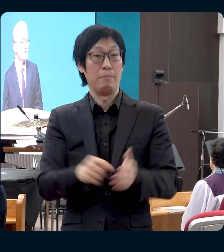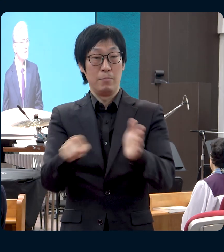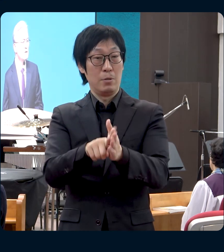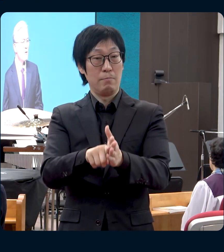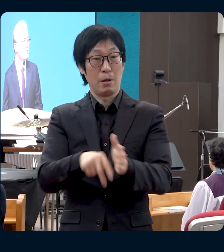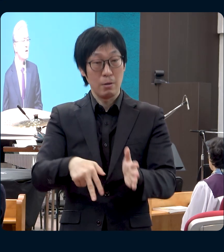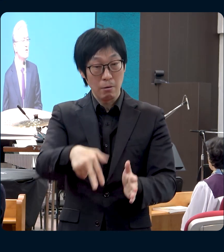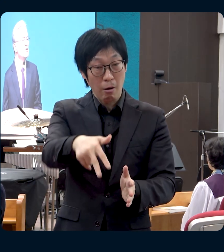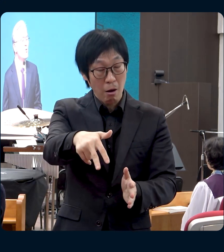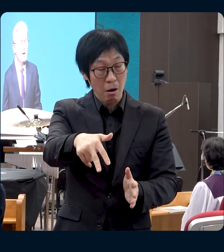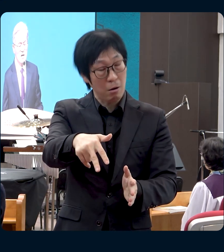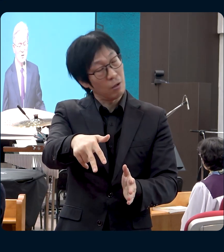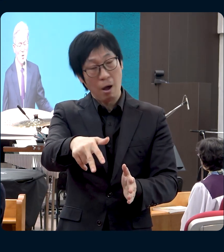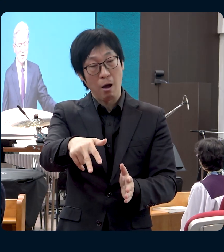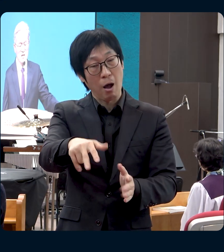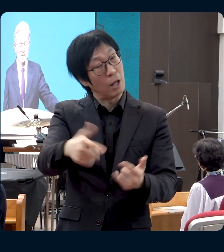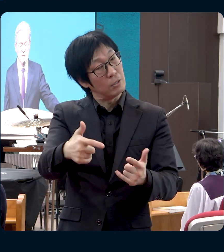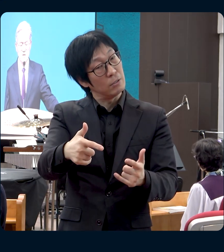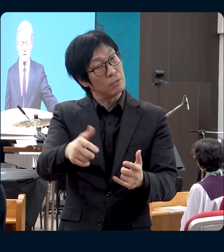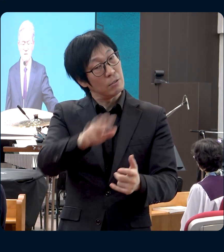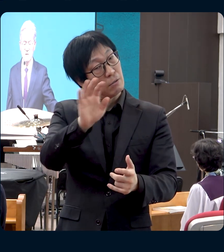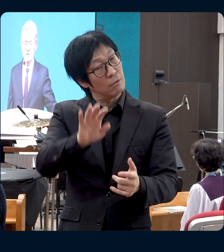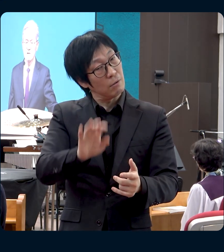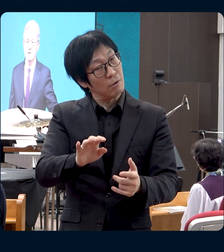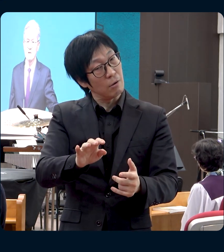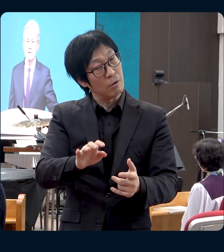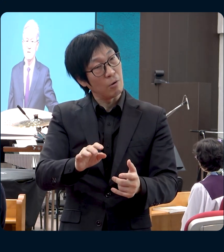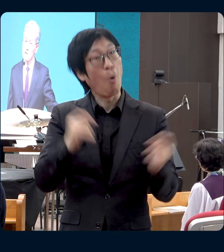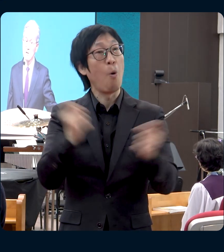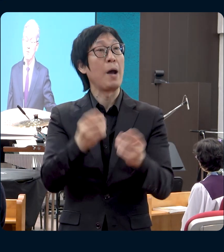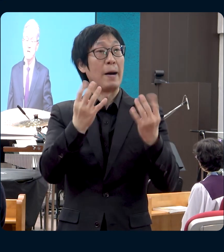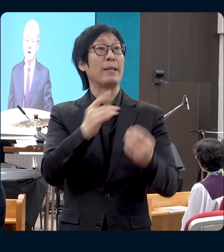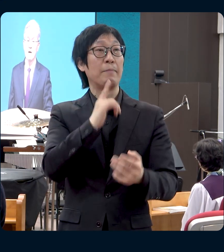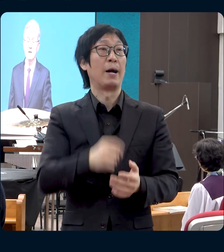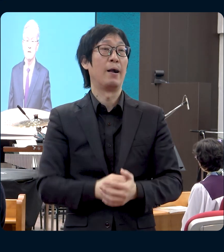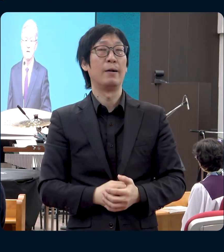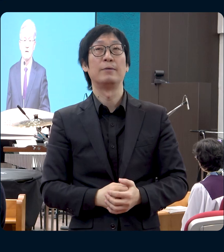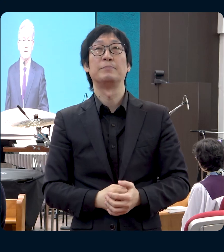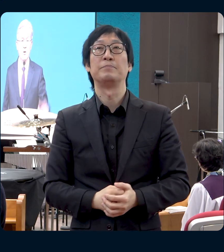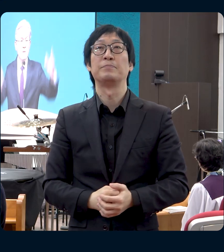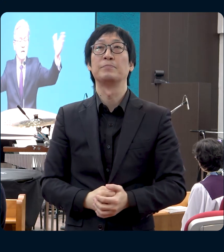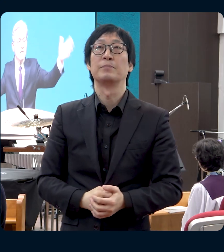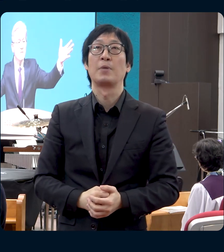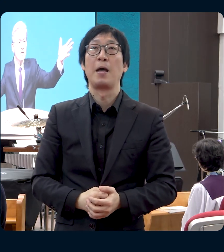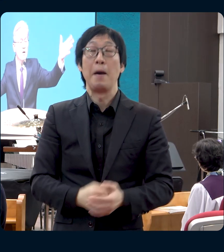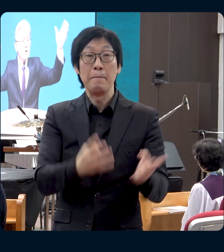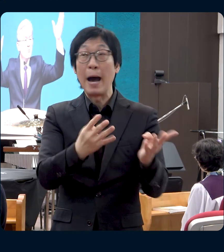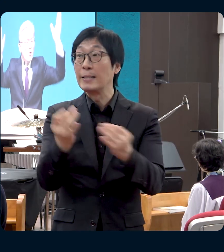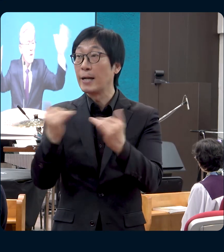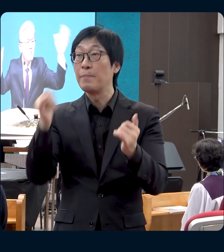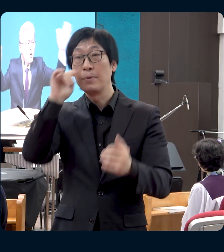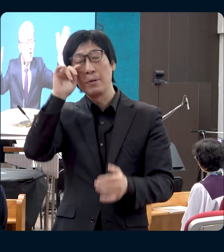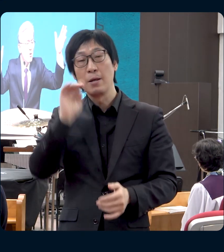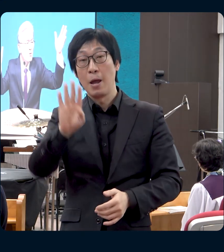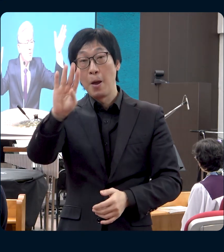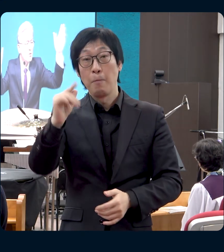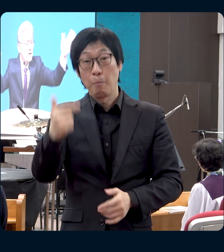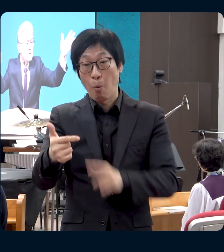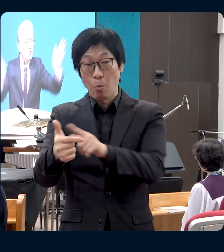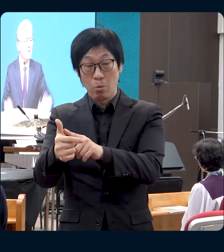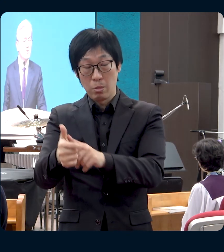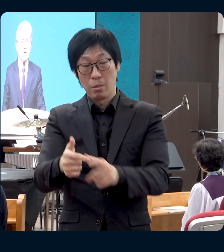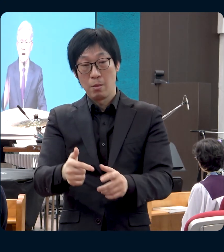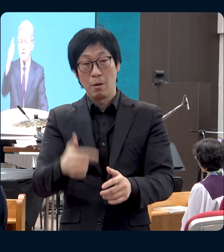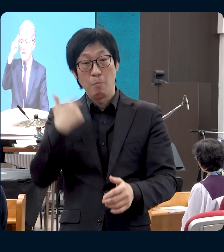있어요. 왜곡해서 이용하기까지 합니다. 자, 그러다 보니까 정말 많은 사람들이 보네포